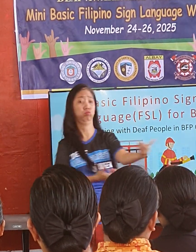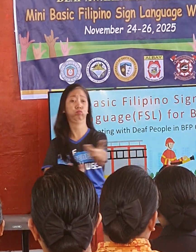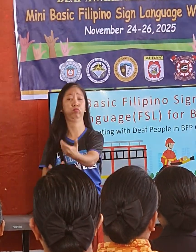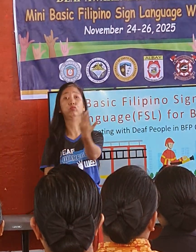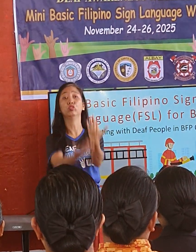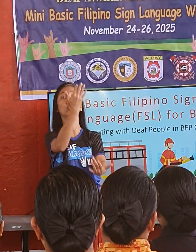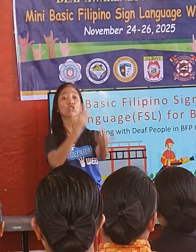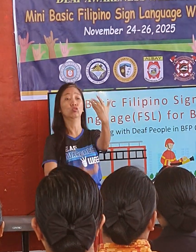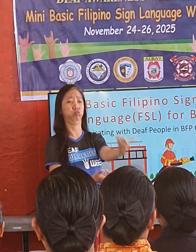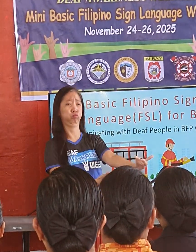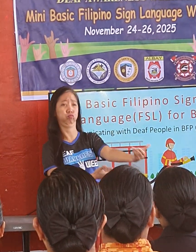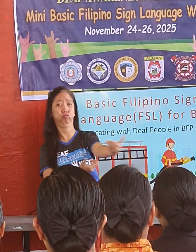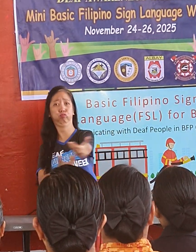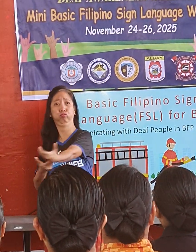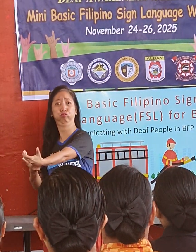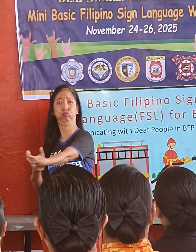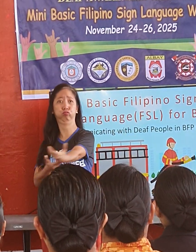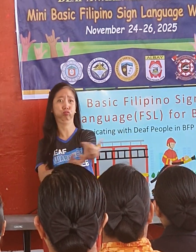Again, BFP, ganito yung sign ng